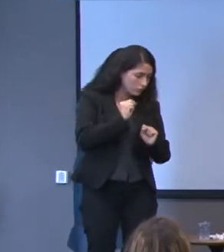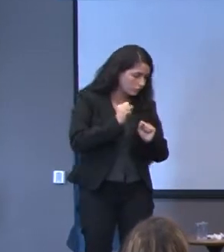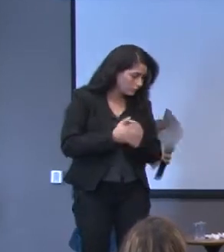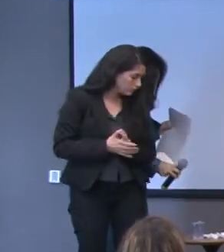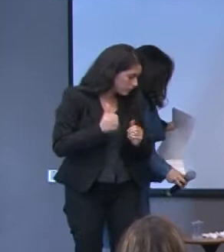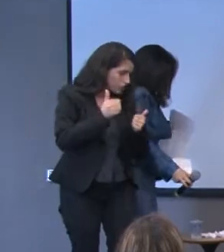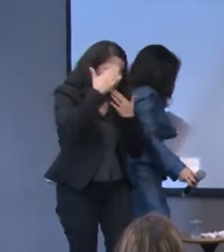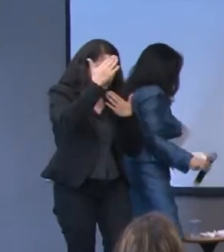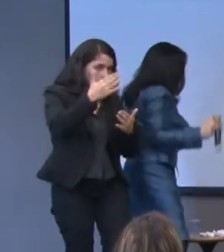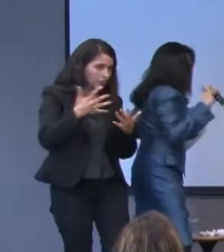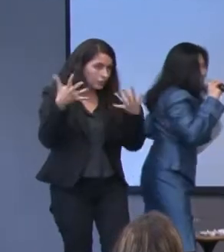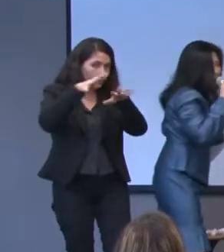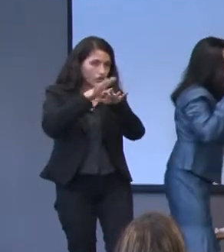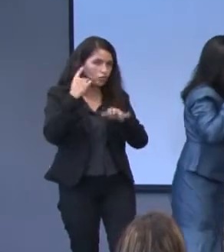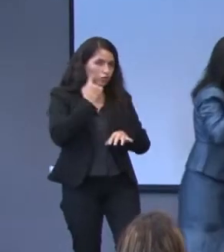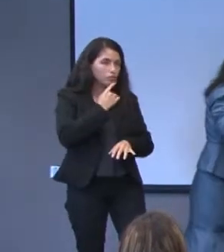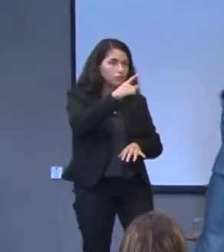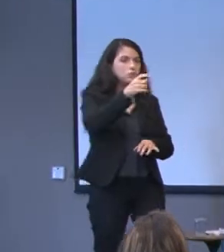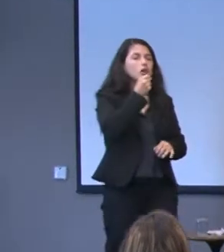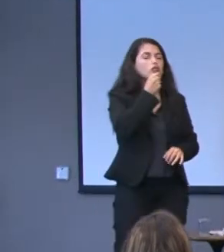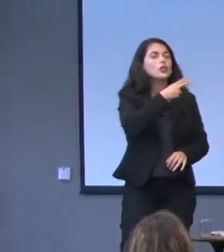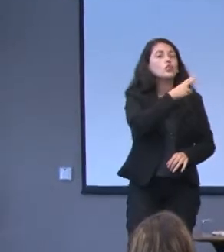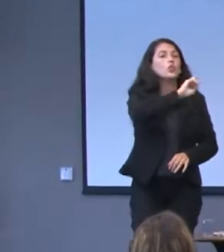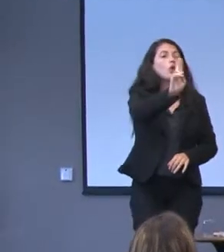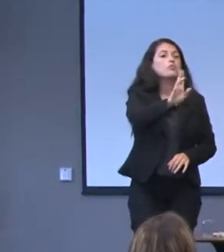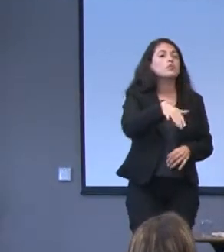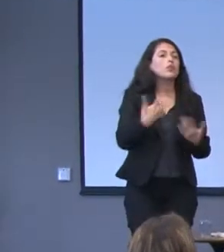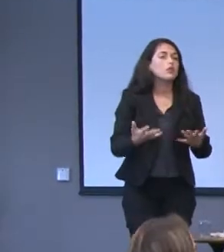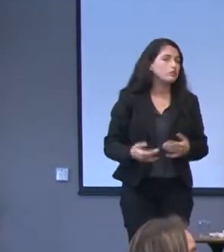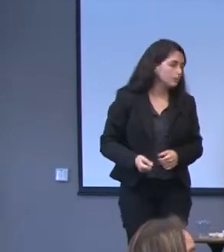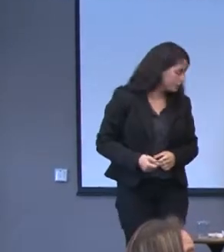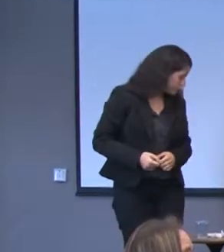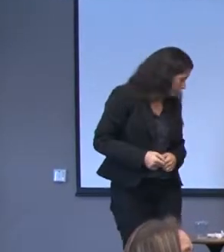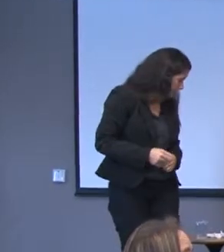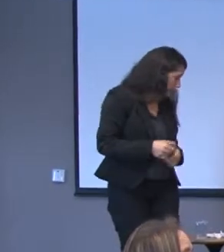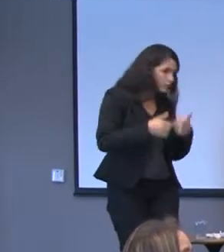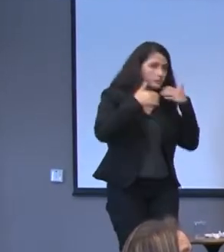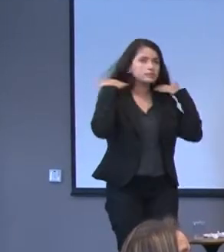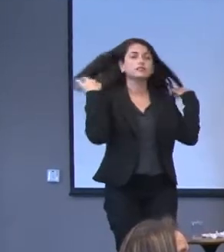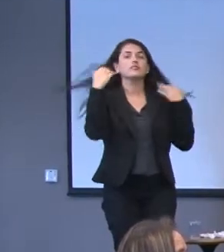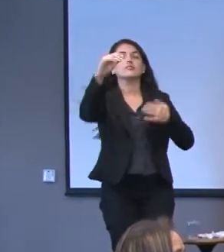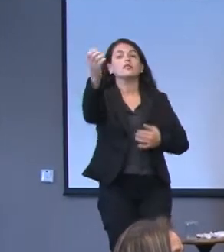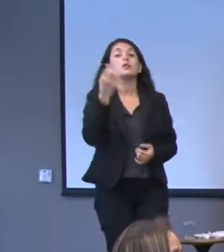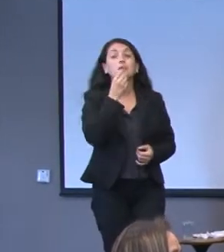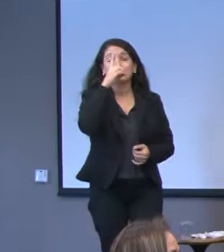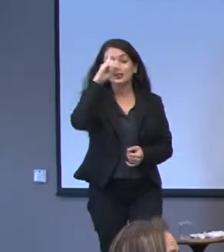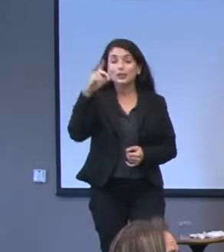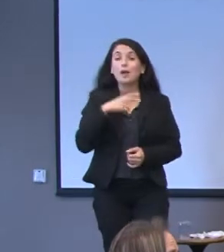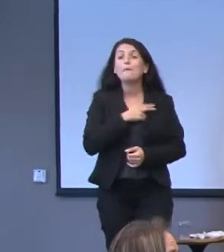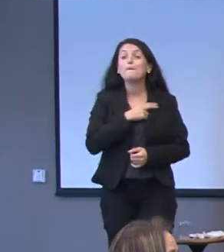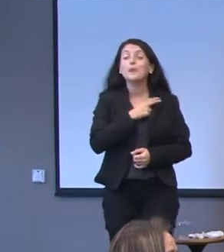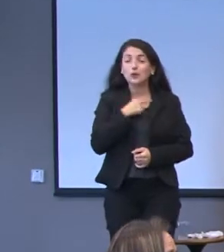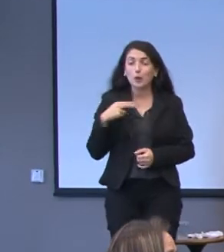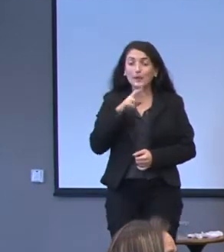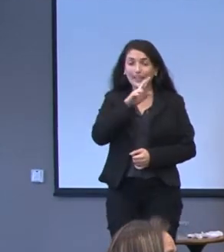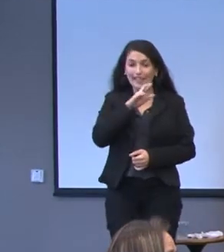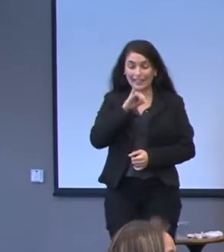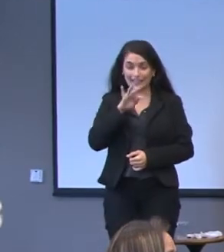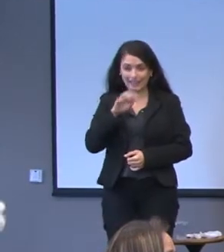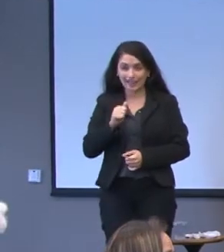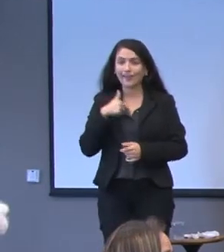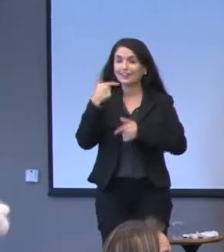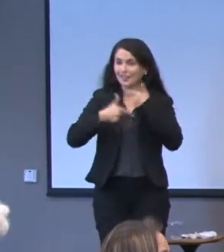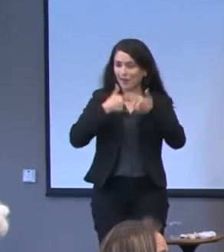Obrigada. Você pode se identificar, por favor? Bom dia, meu nome é Rita, sou psicóloga, trabalho também